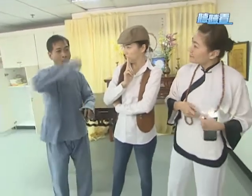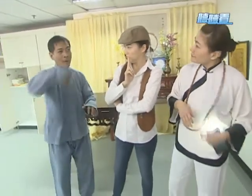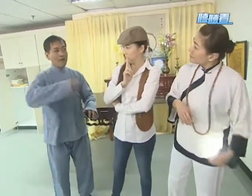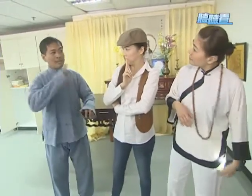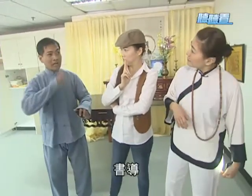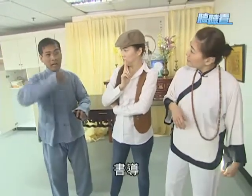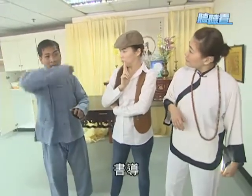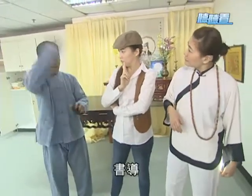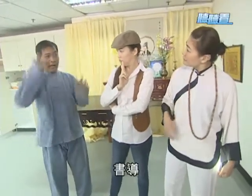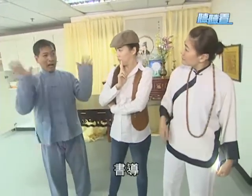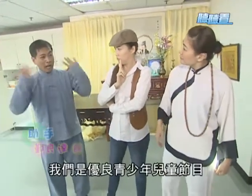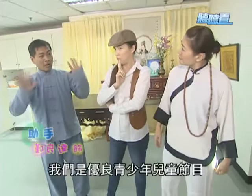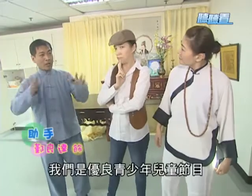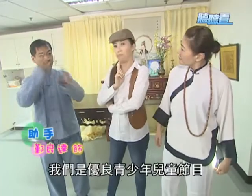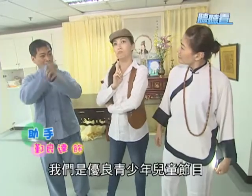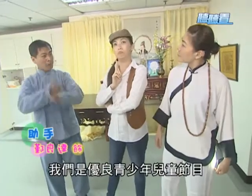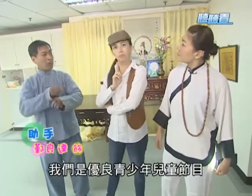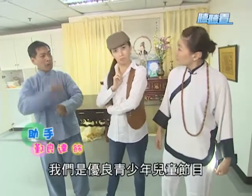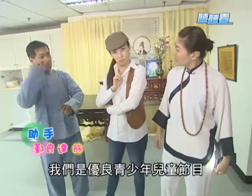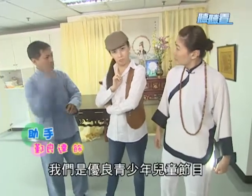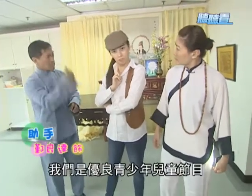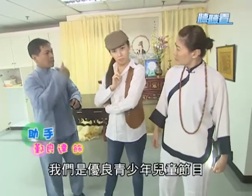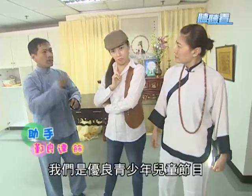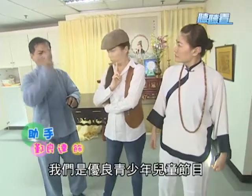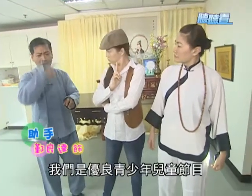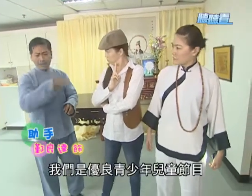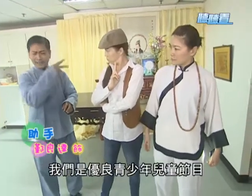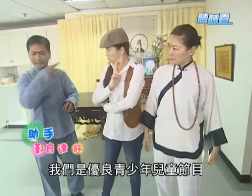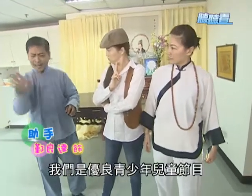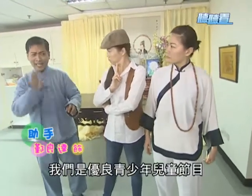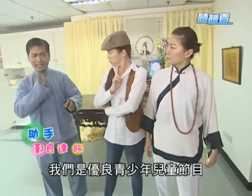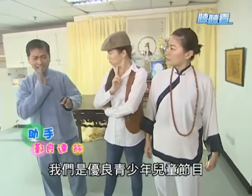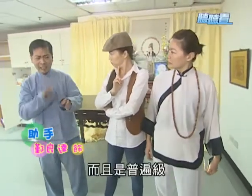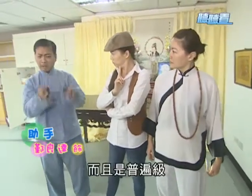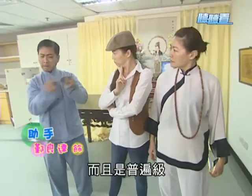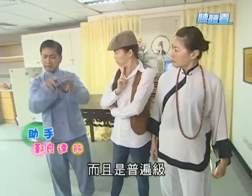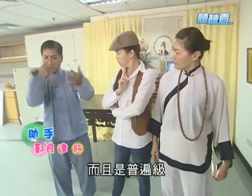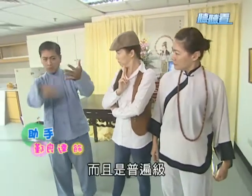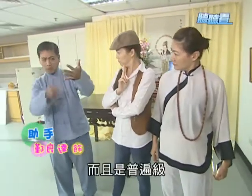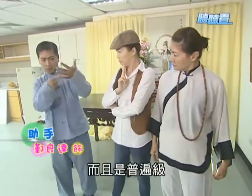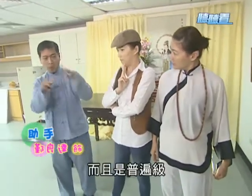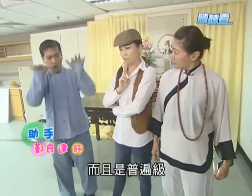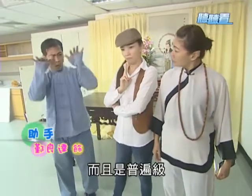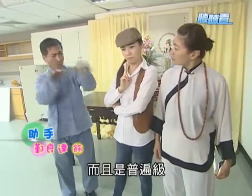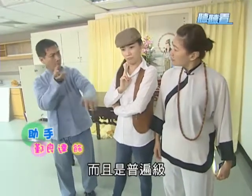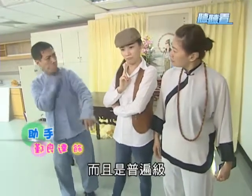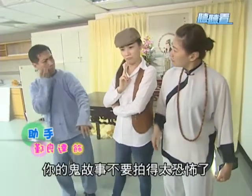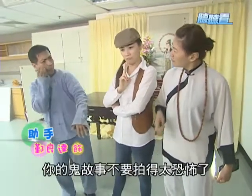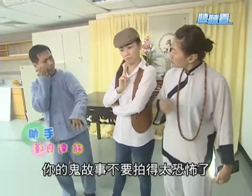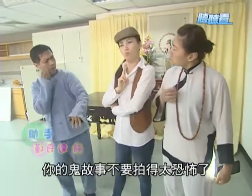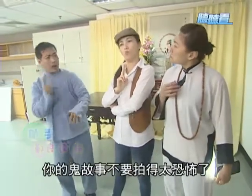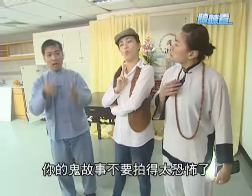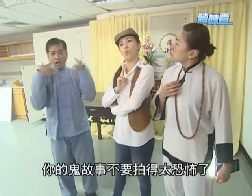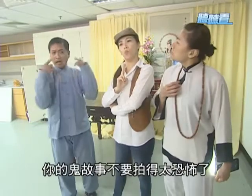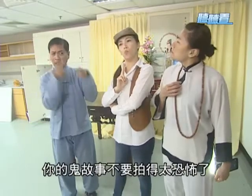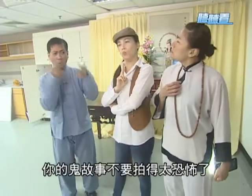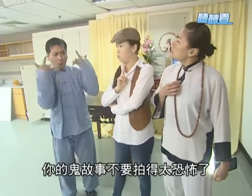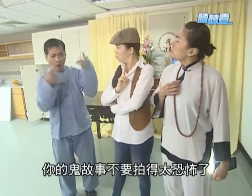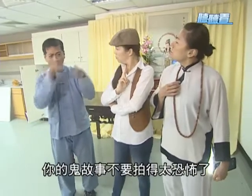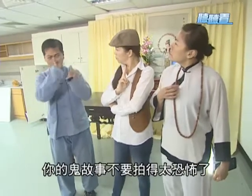哎，疏导啊，我们是优良青少年儿童节目，而且是普遍级，你的鬼故事不要拍得太